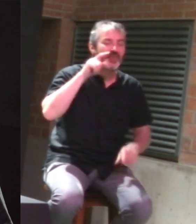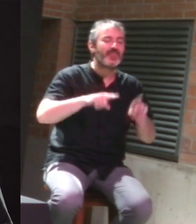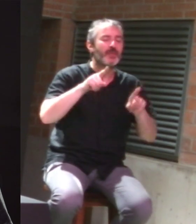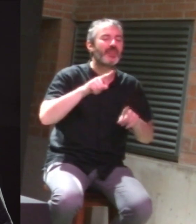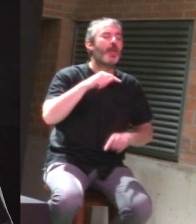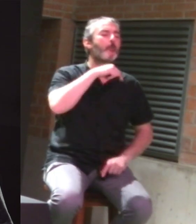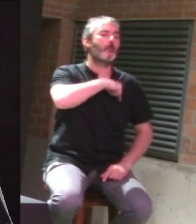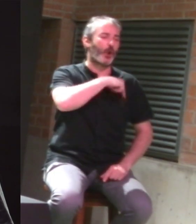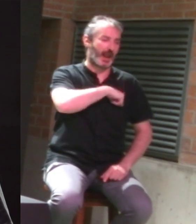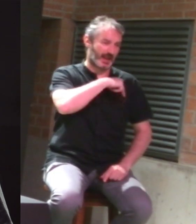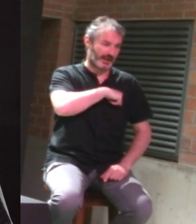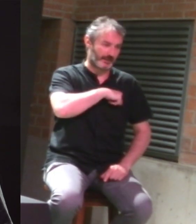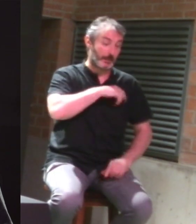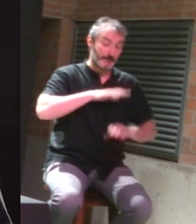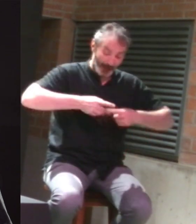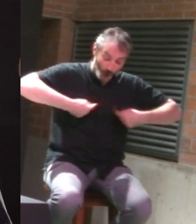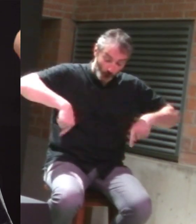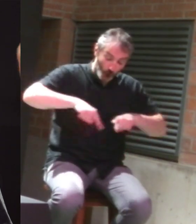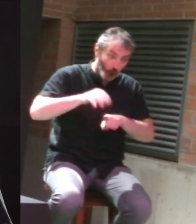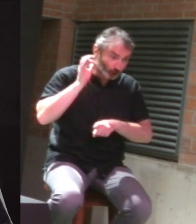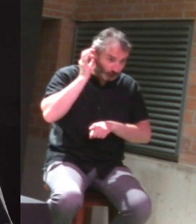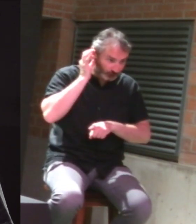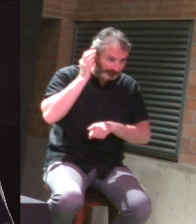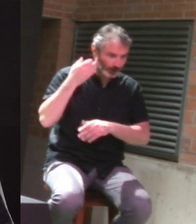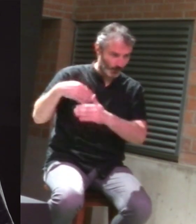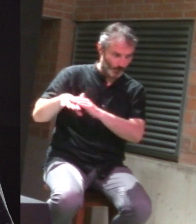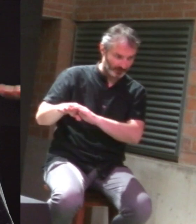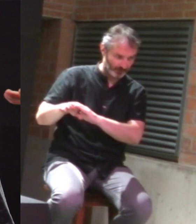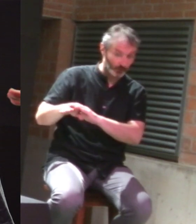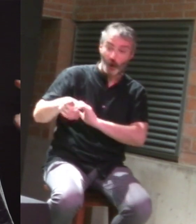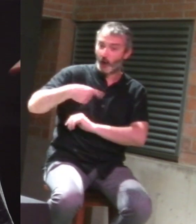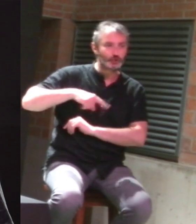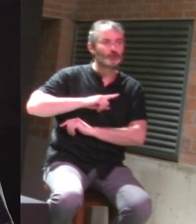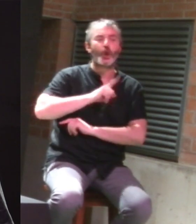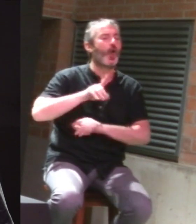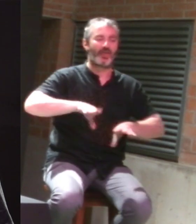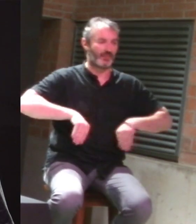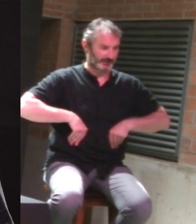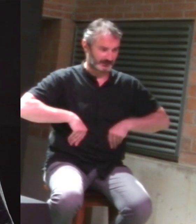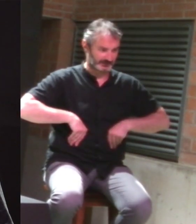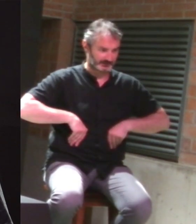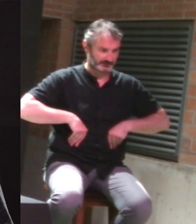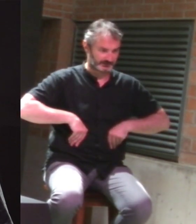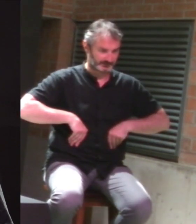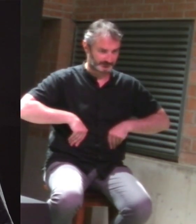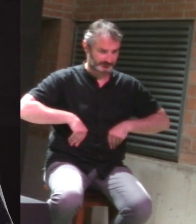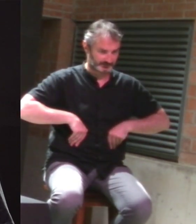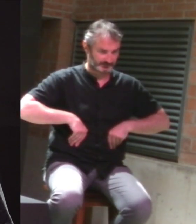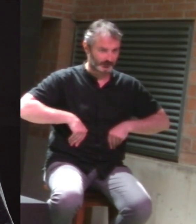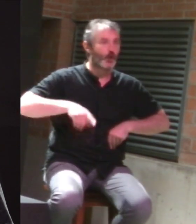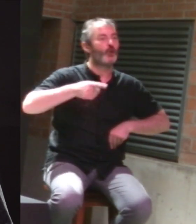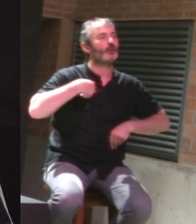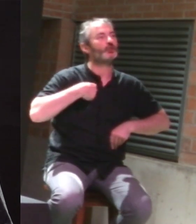moralidad que para nosotras se reserve. Rechacemos toda mezcolanza